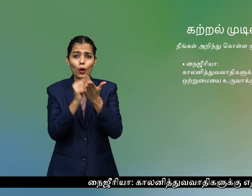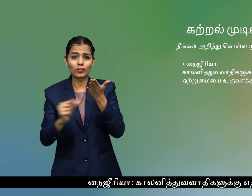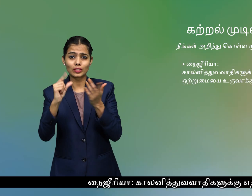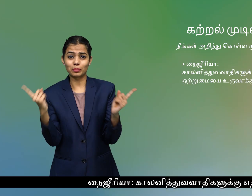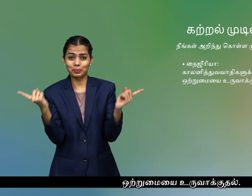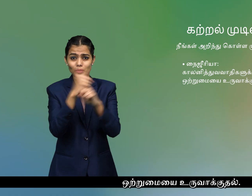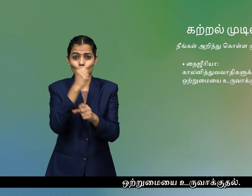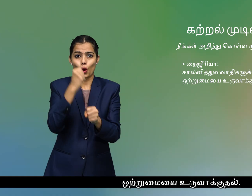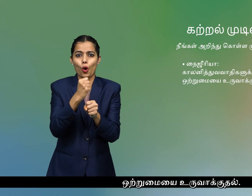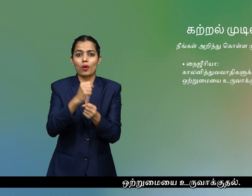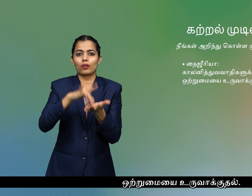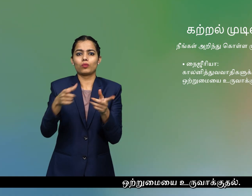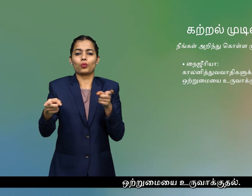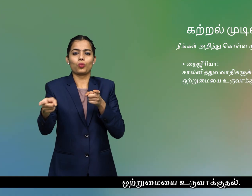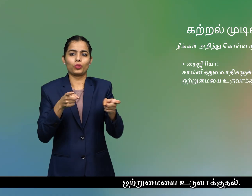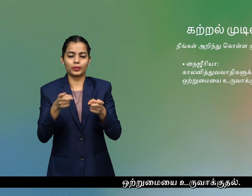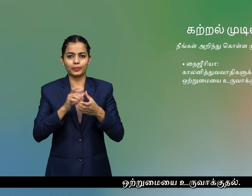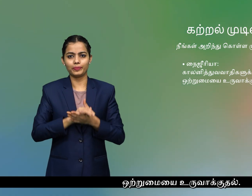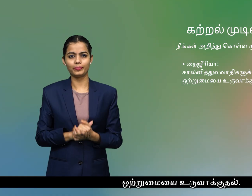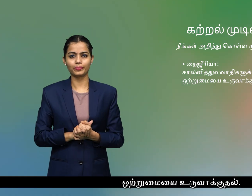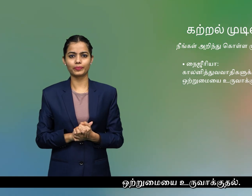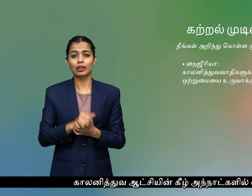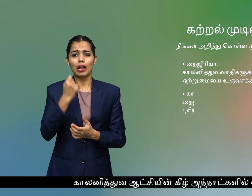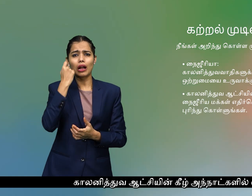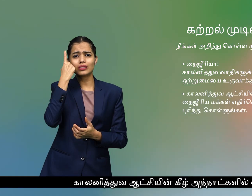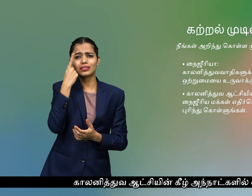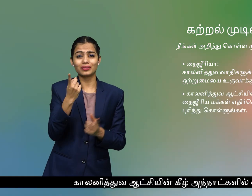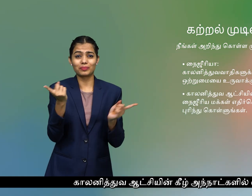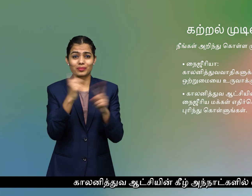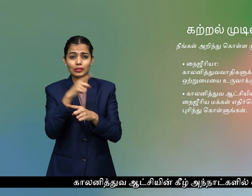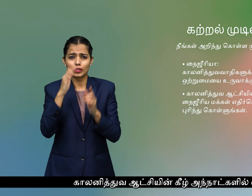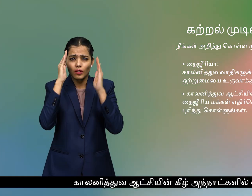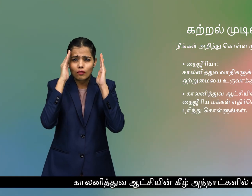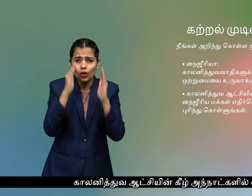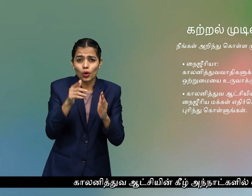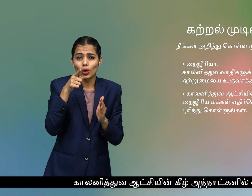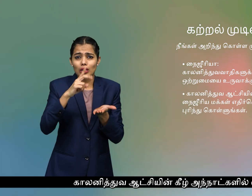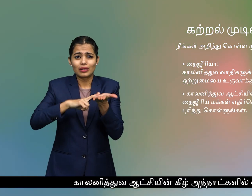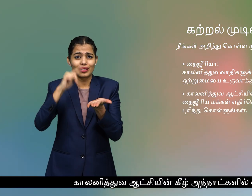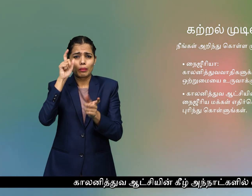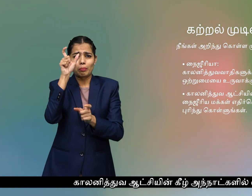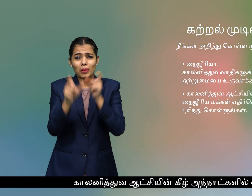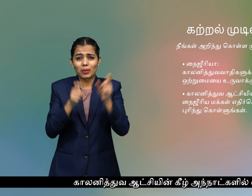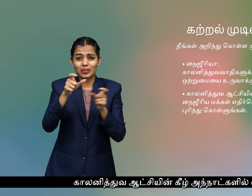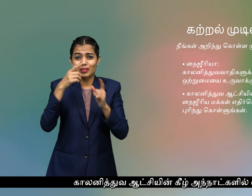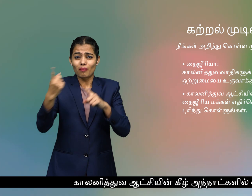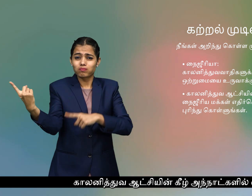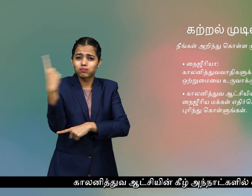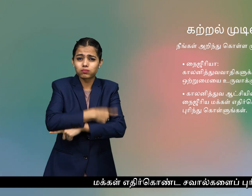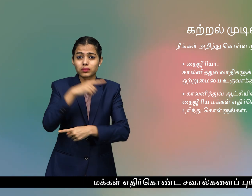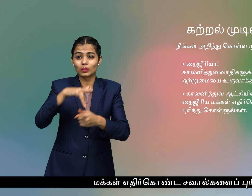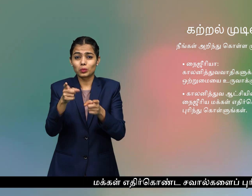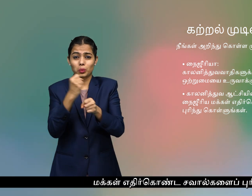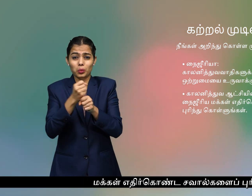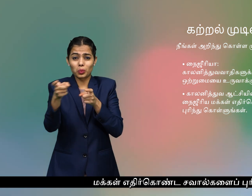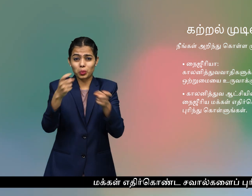காலனித்துவவாதிகளுக்கு எதிராக ஒற்றுமையை உருவாக்குதல். காலனித்துவ ஆட்சிகளின் கீழ் அந்நாட்களில் நைஜீரிய